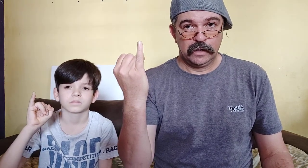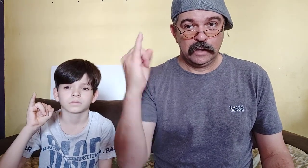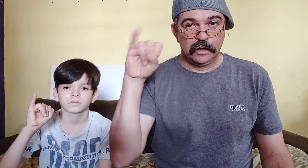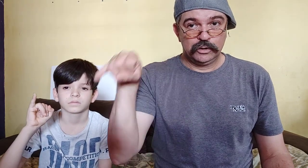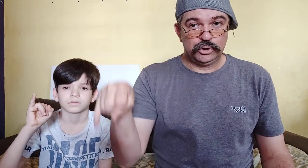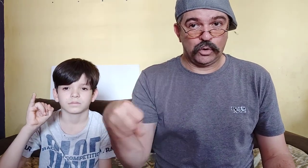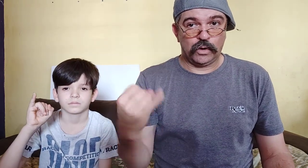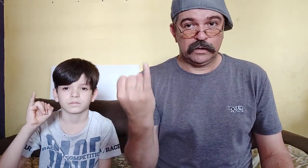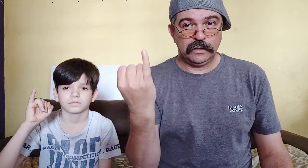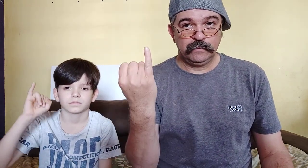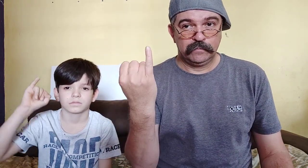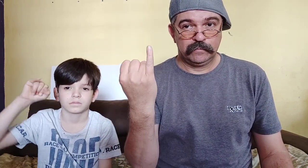J,